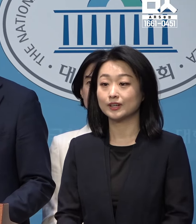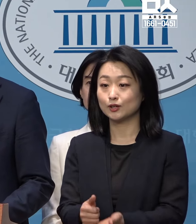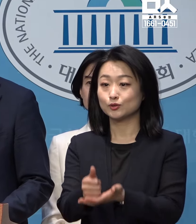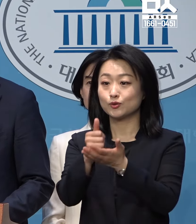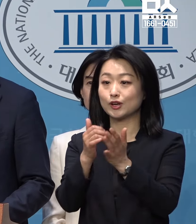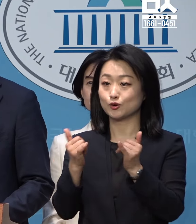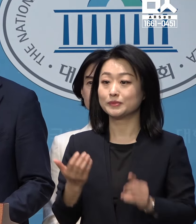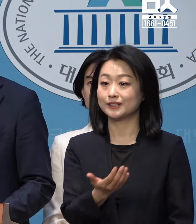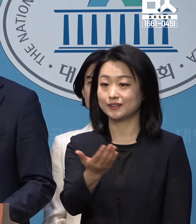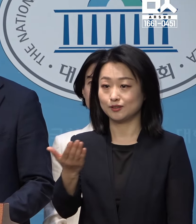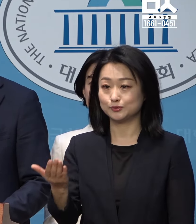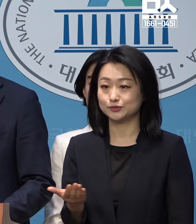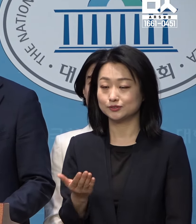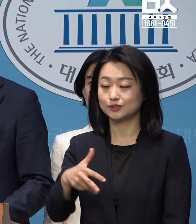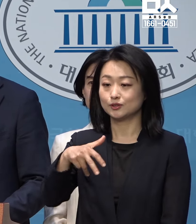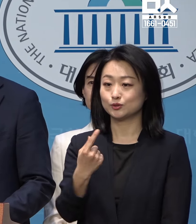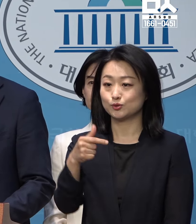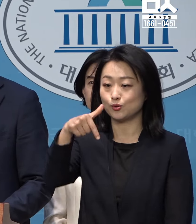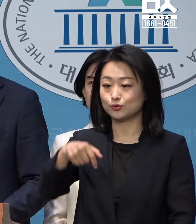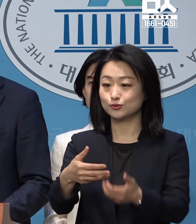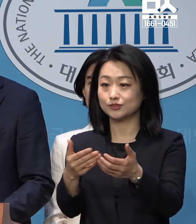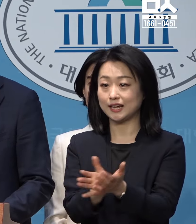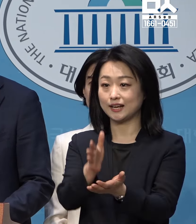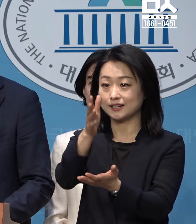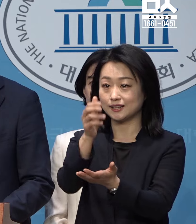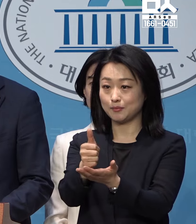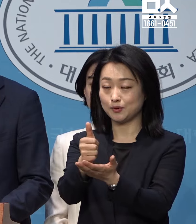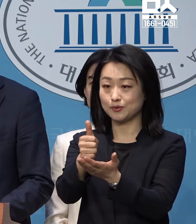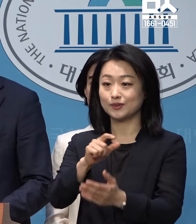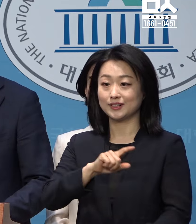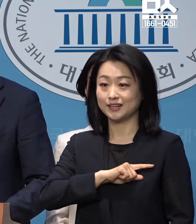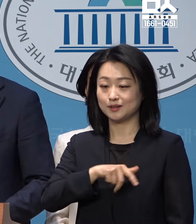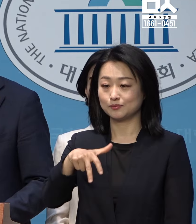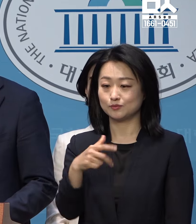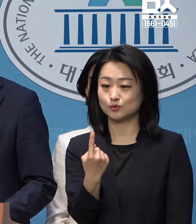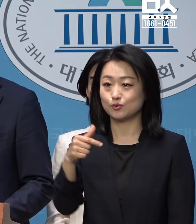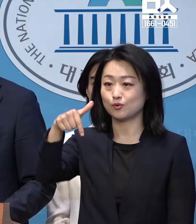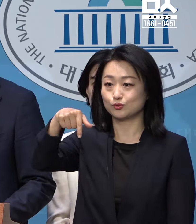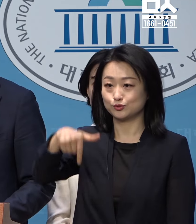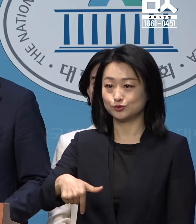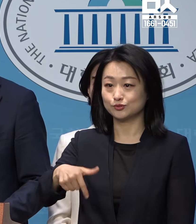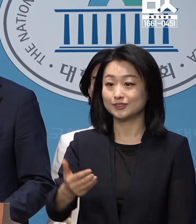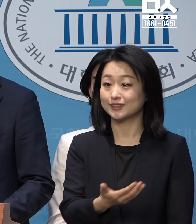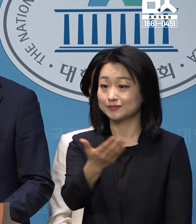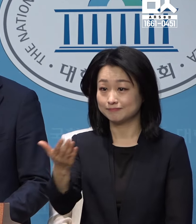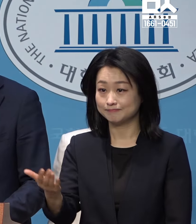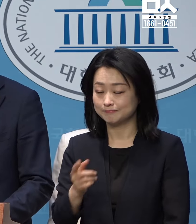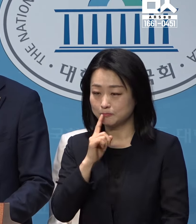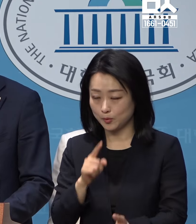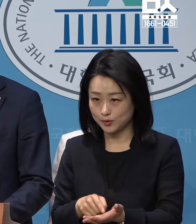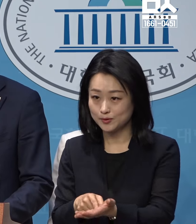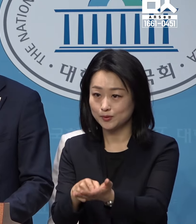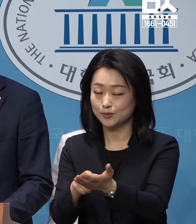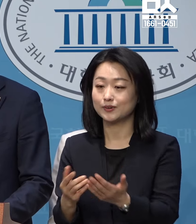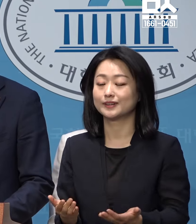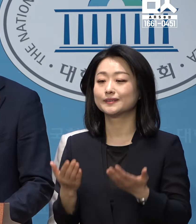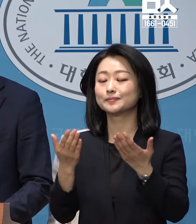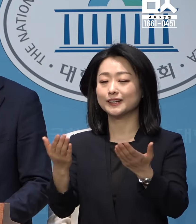존경하는 국민 여러분, 조국 혁신당 대표 조국입니다. 국민 여러분께 보고 드립니다. 이 자리에